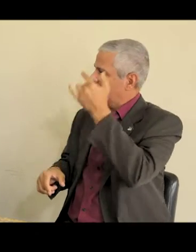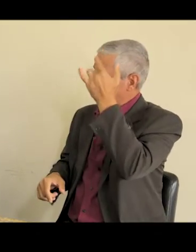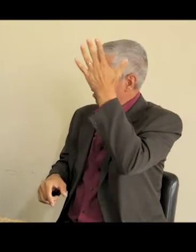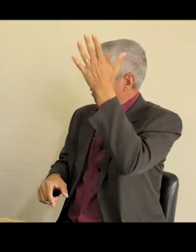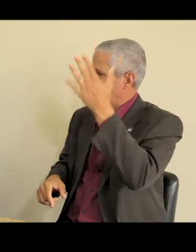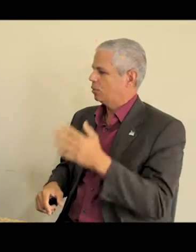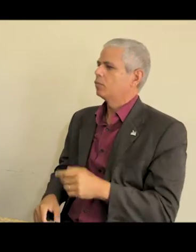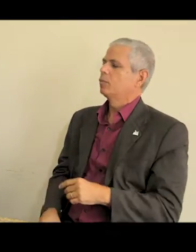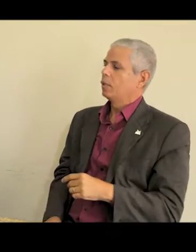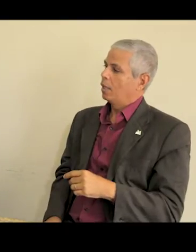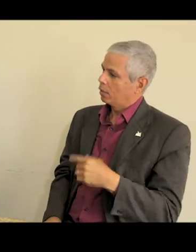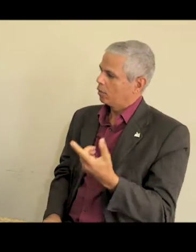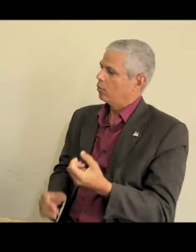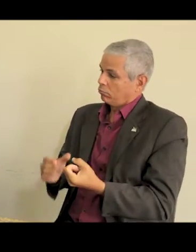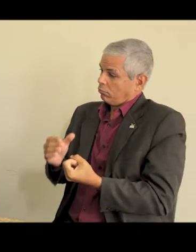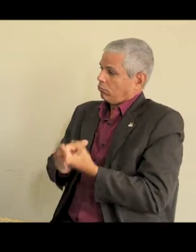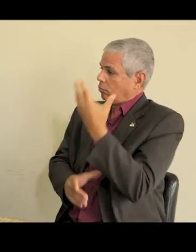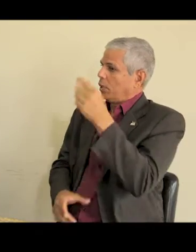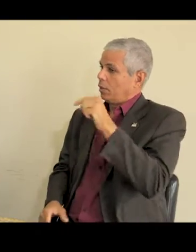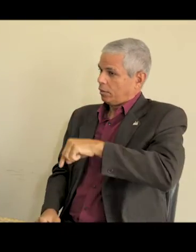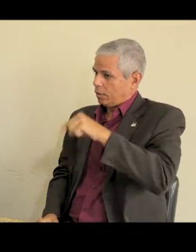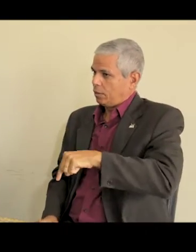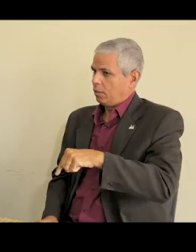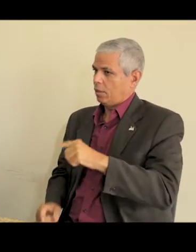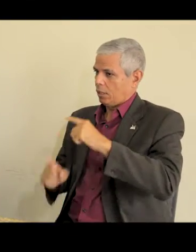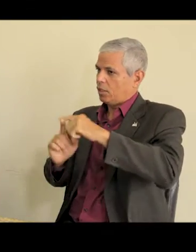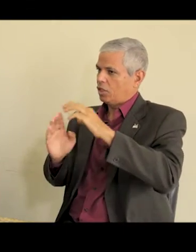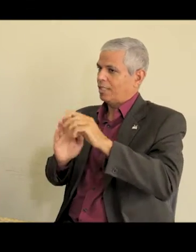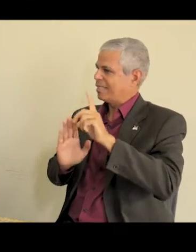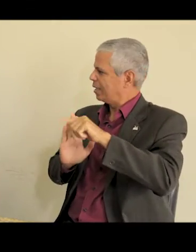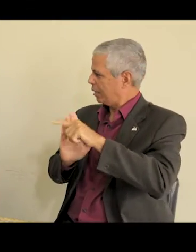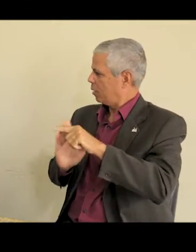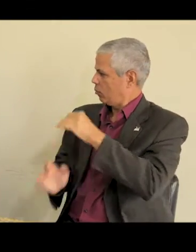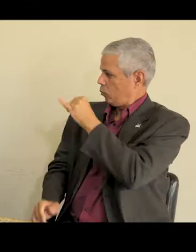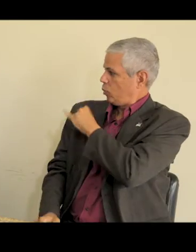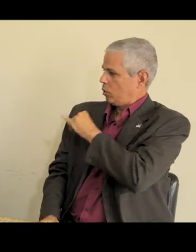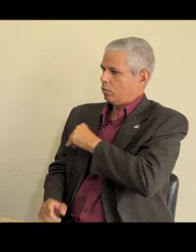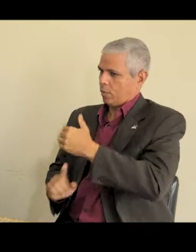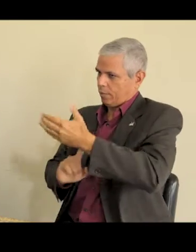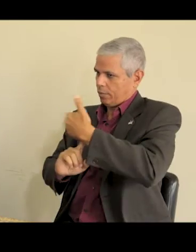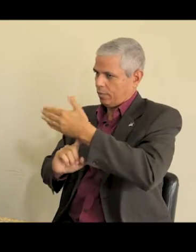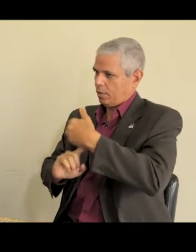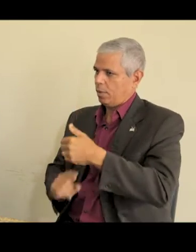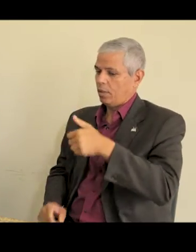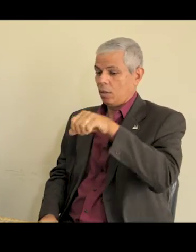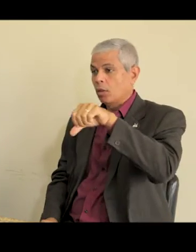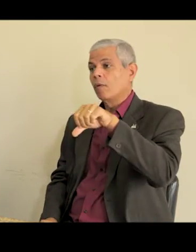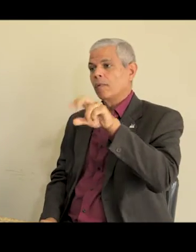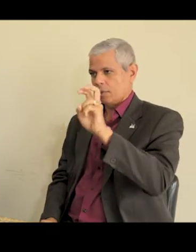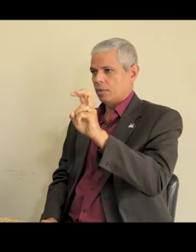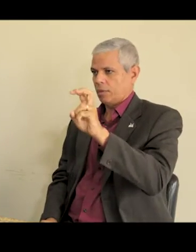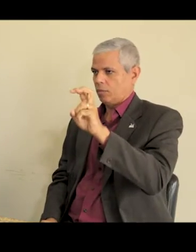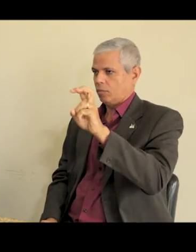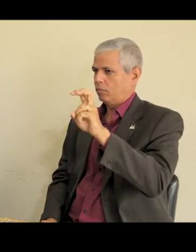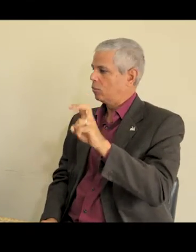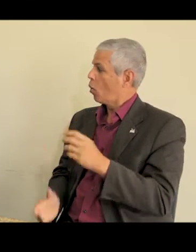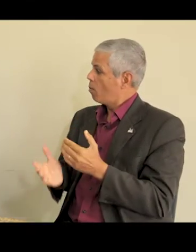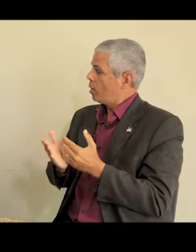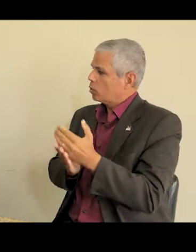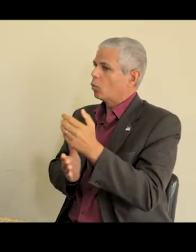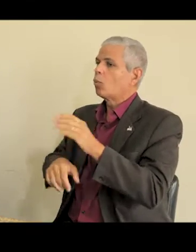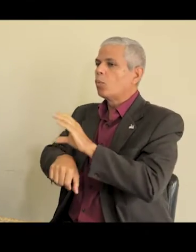aqui, que é o centro, que seria mais fácil de atrair os surdos. Então surgiu primeiramente aqui na Igreja Central, na Praça da Bandeira, no